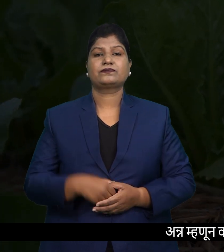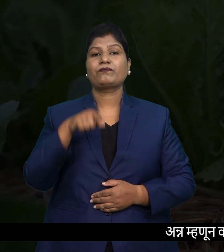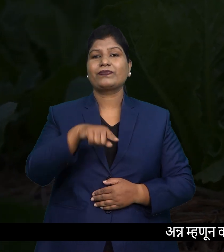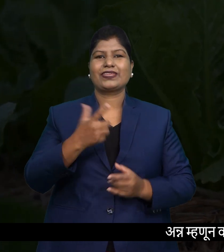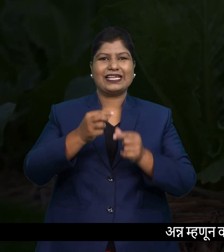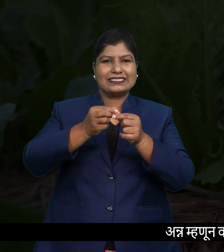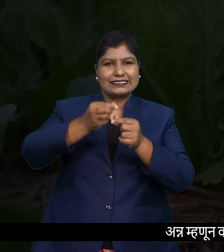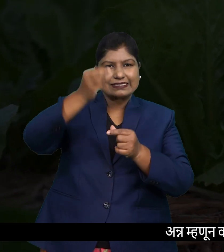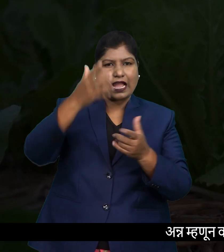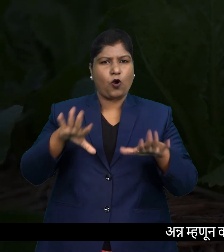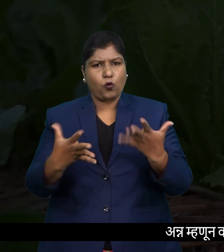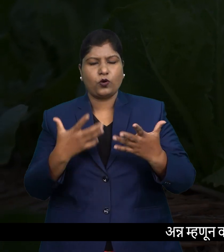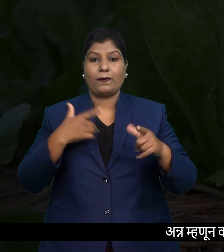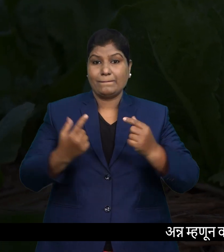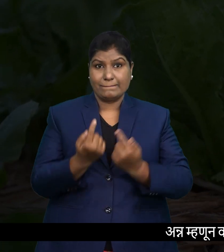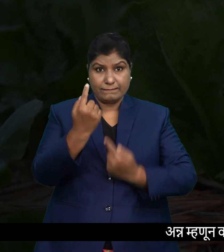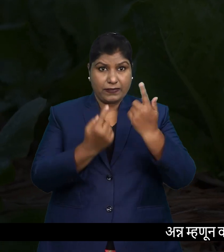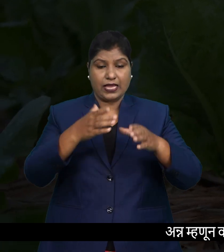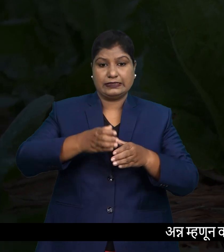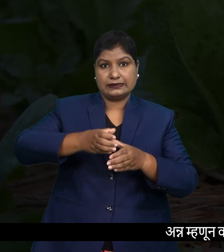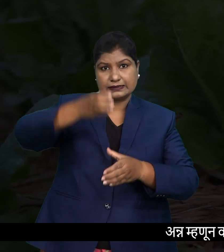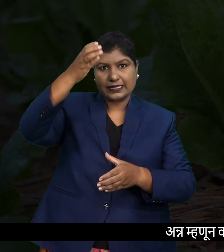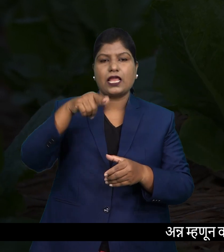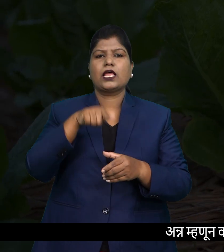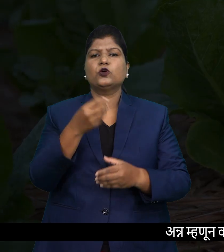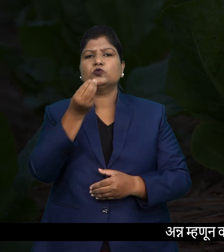अन्न म्हणून वापरल्या जाणाऱ्या देठांमध्ये